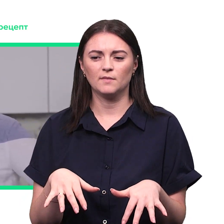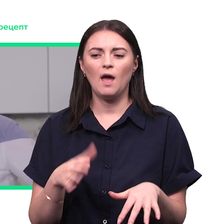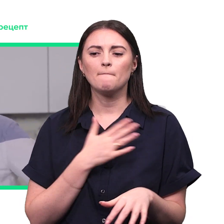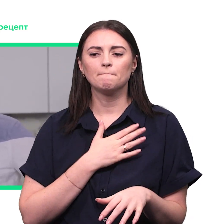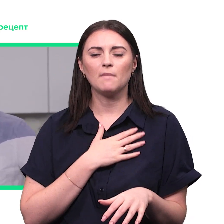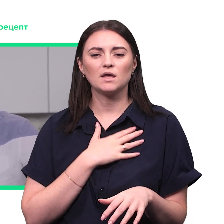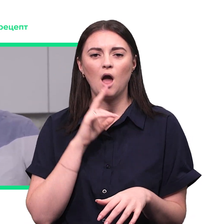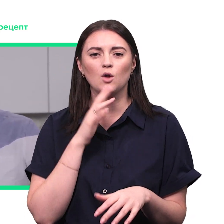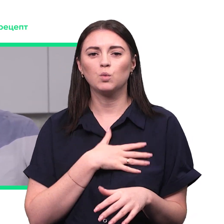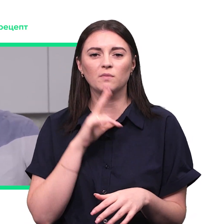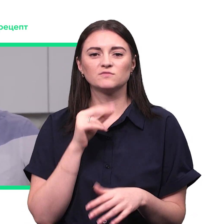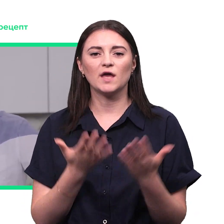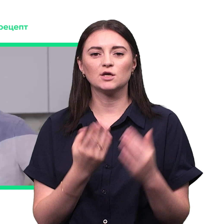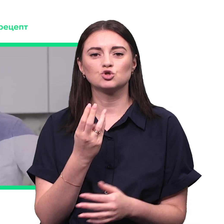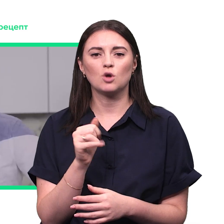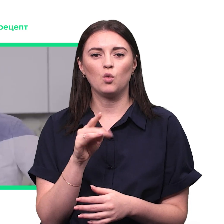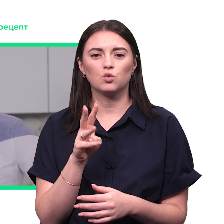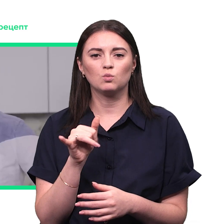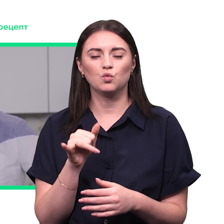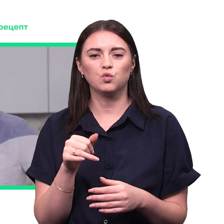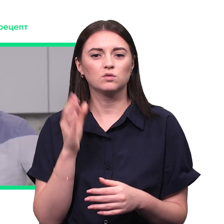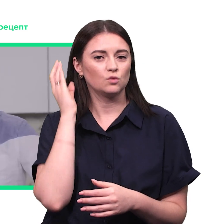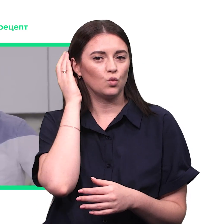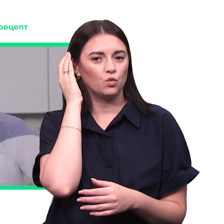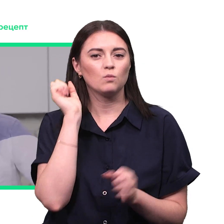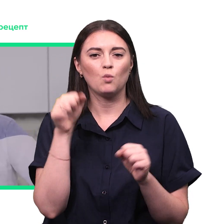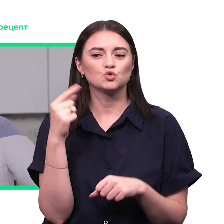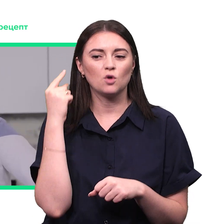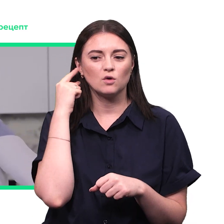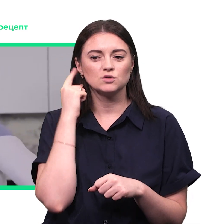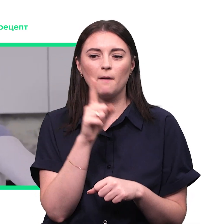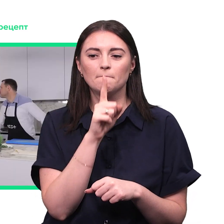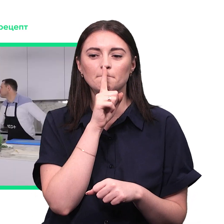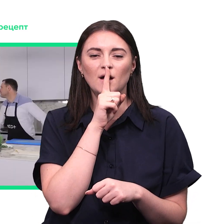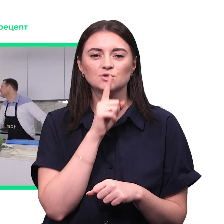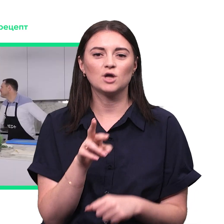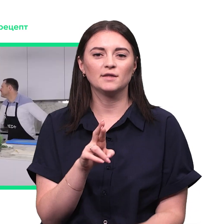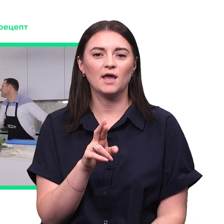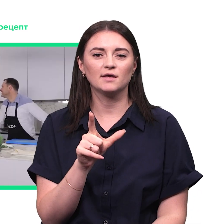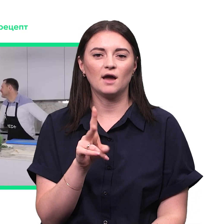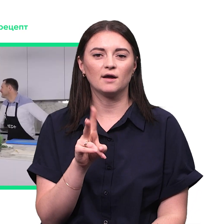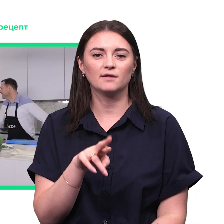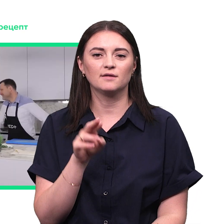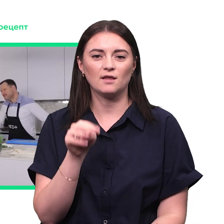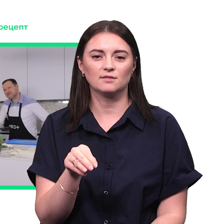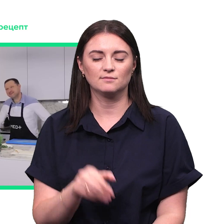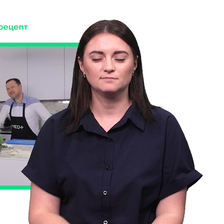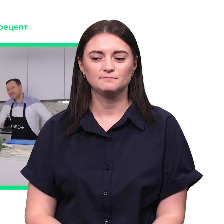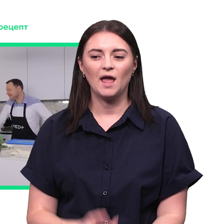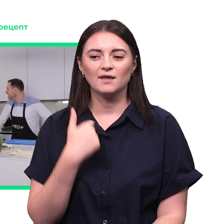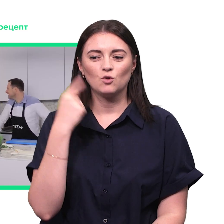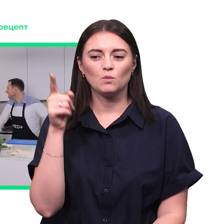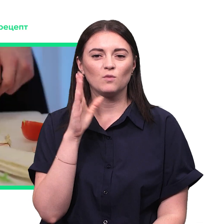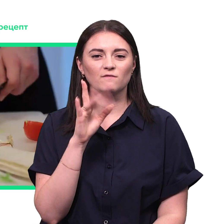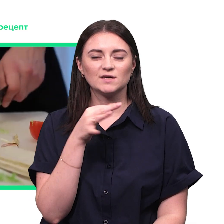Моя любимая звучит так. Если шаурму поднести к уху, то можно услышать молчание ягнят. Я думал, вы